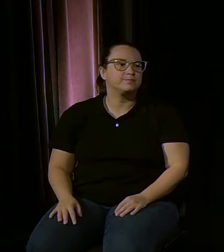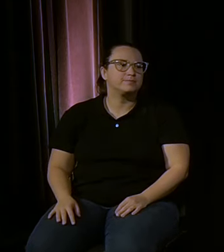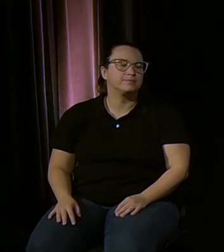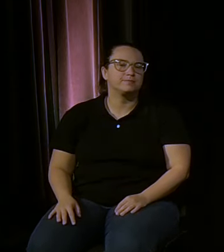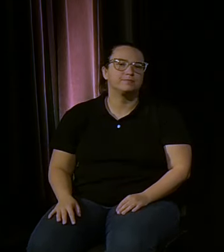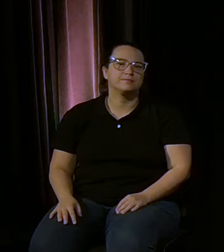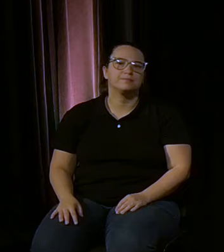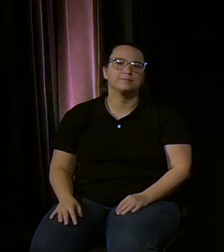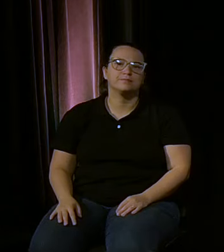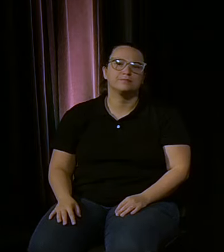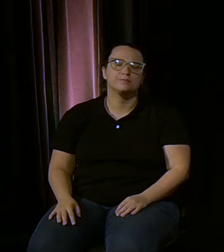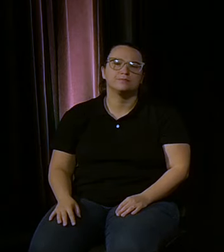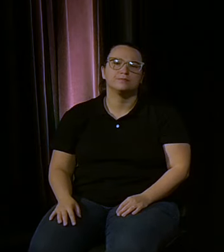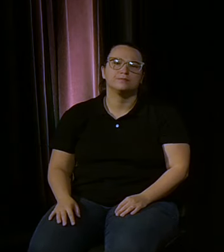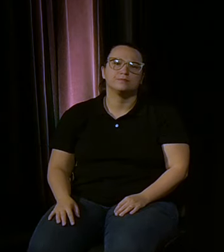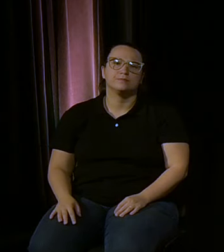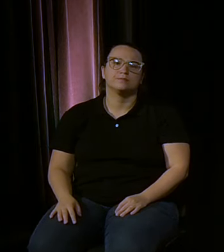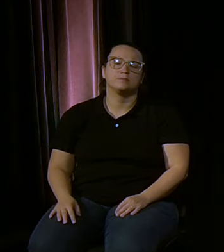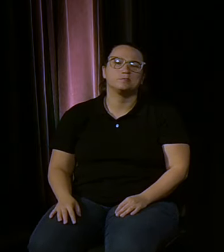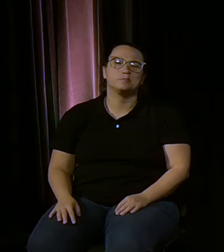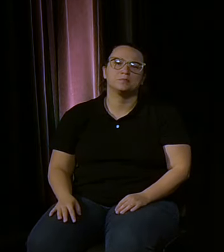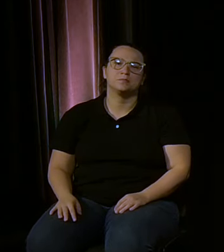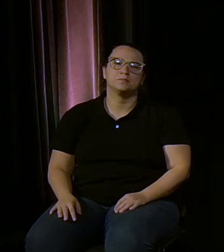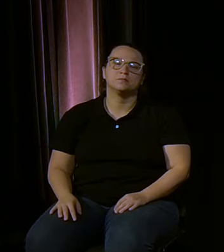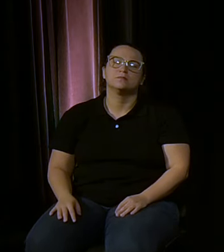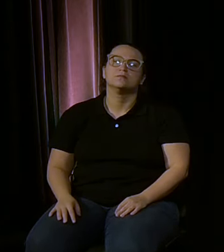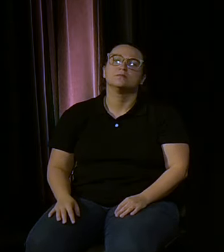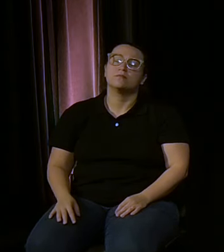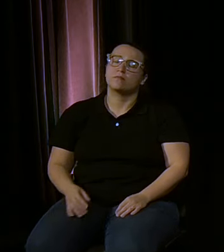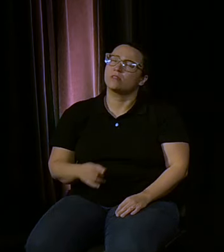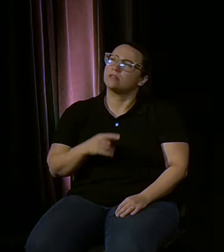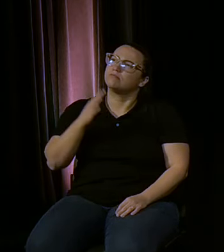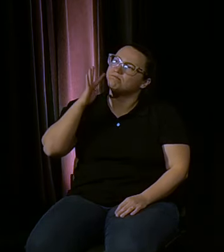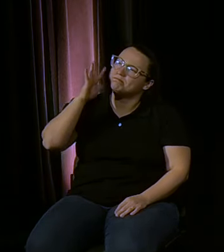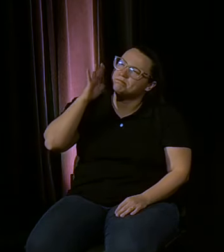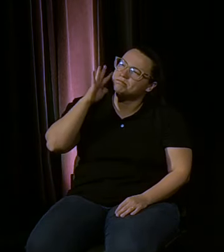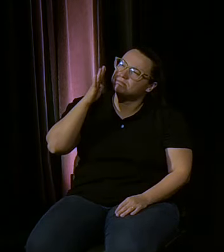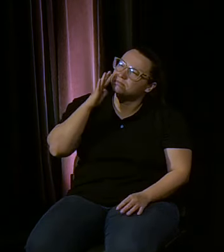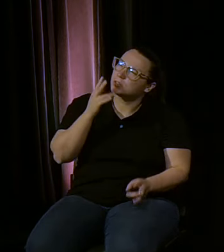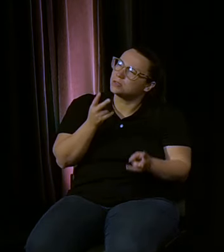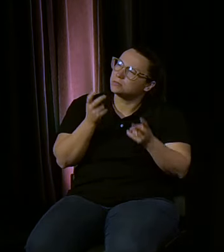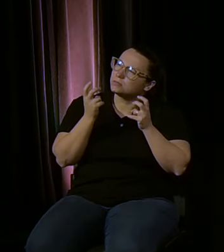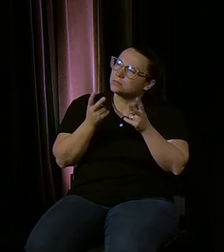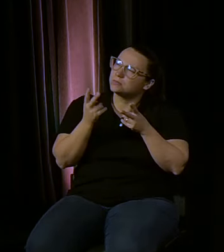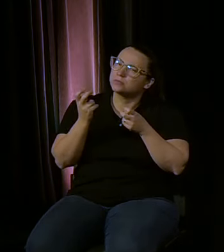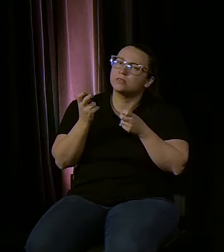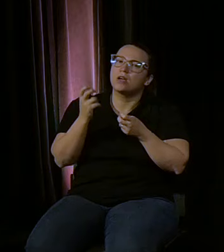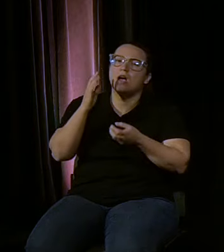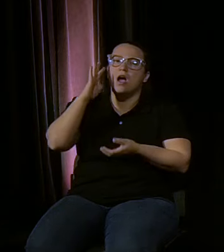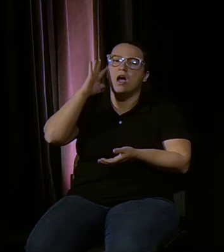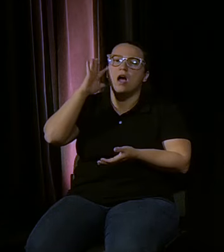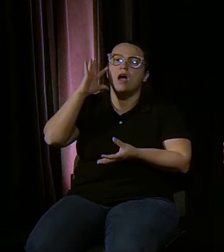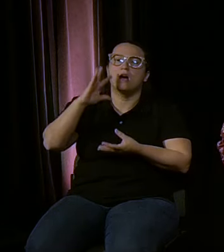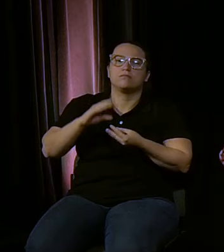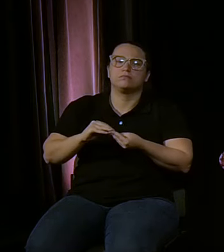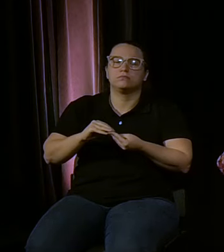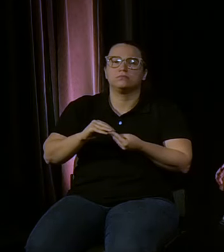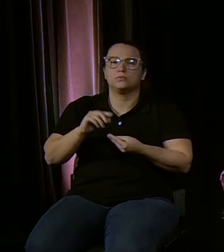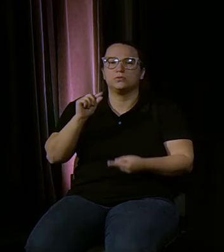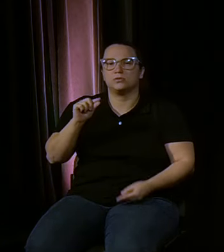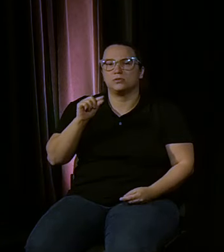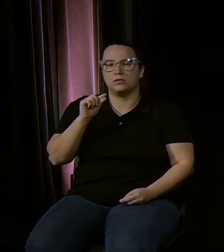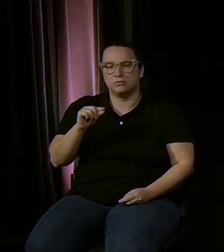E aí, pensando nessa percepção, acho que fica muito evidente